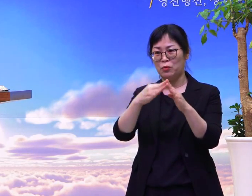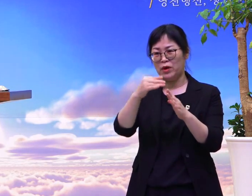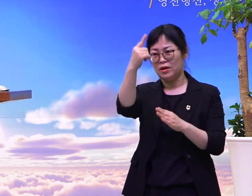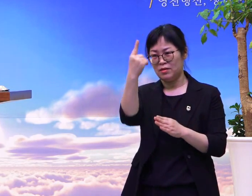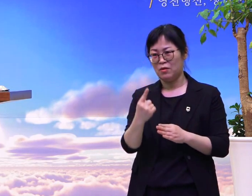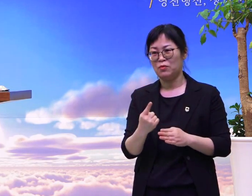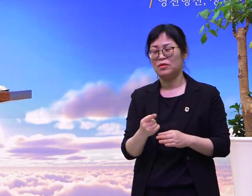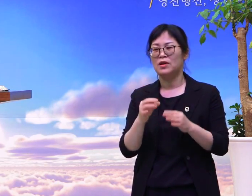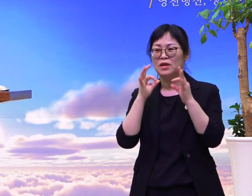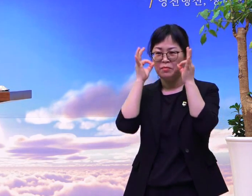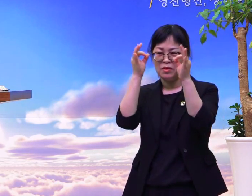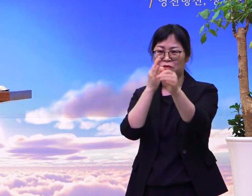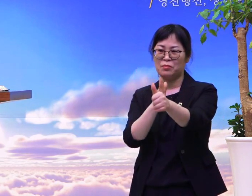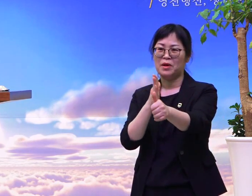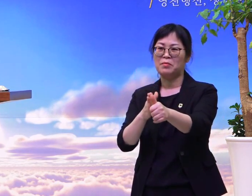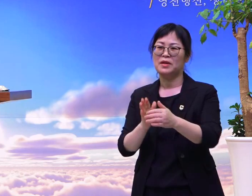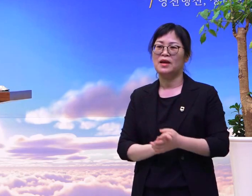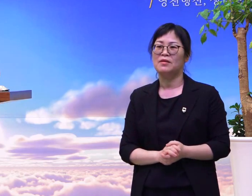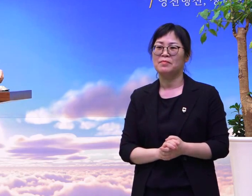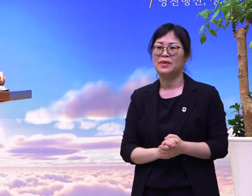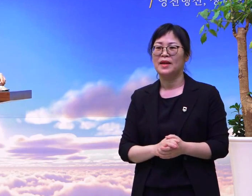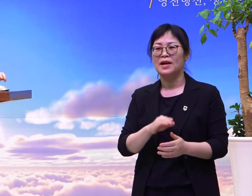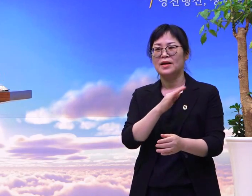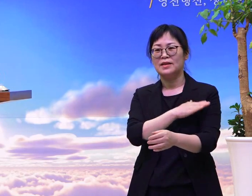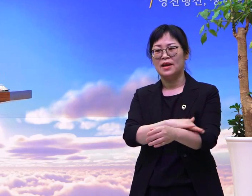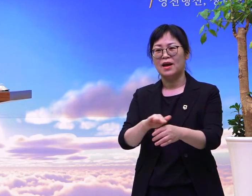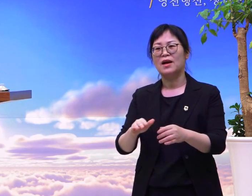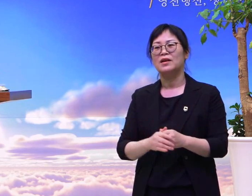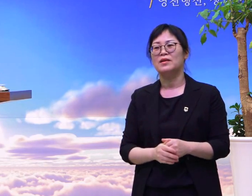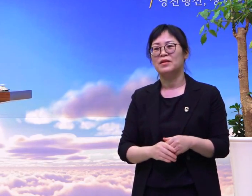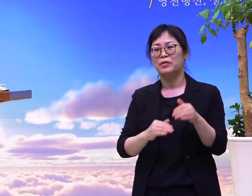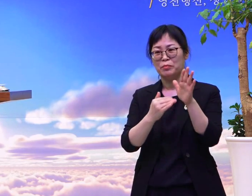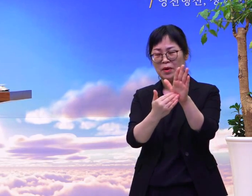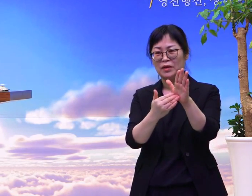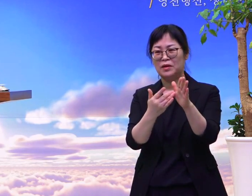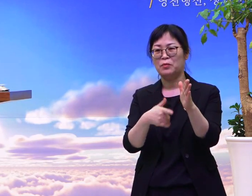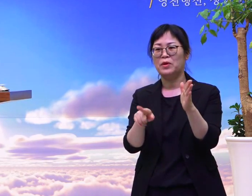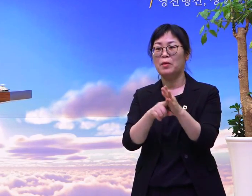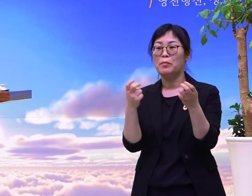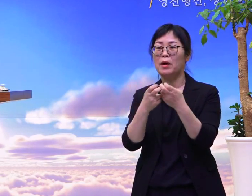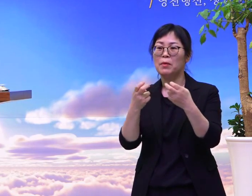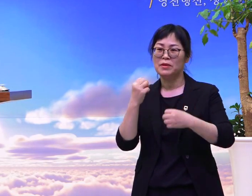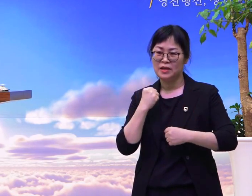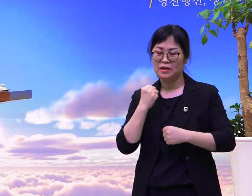나오십시오. 방역 지침을 잘 지키고 힘써 나오시길 바랍니다.